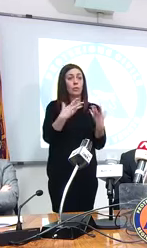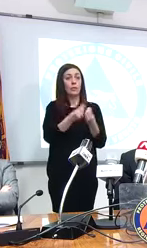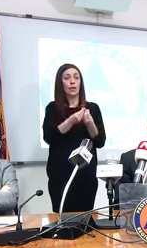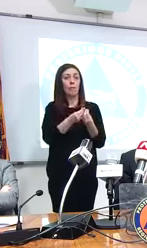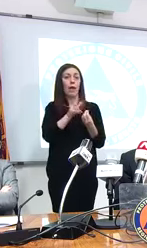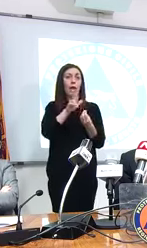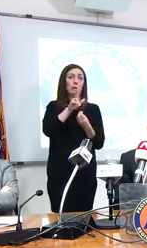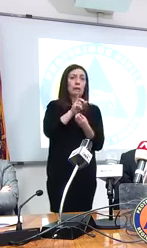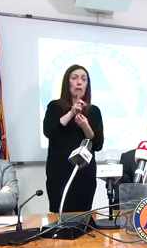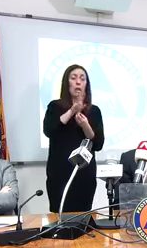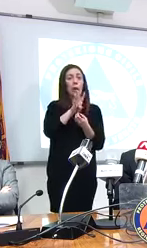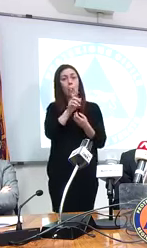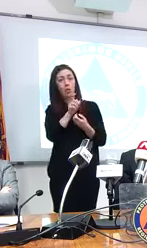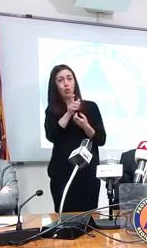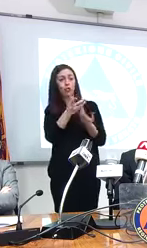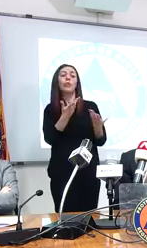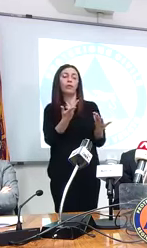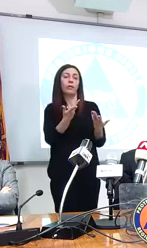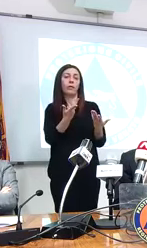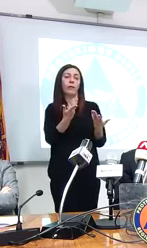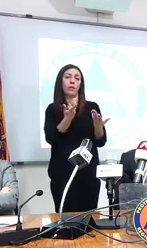capitare.